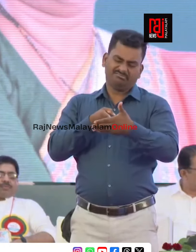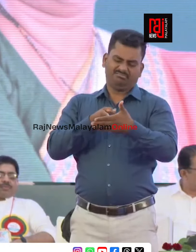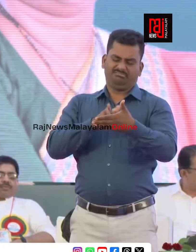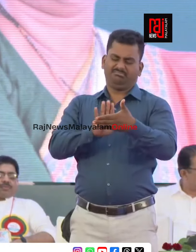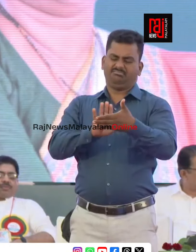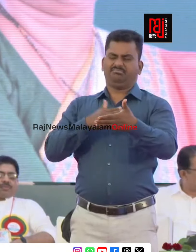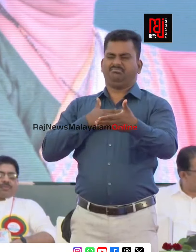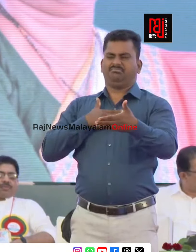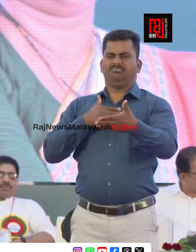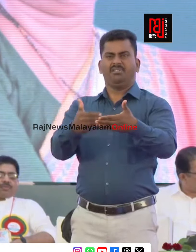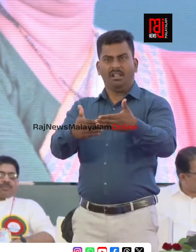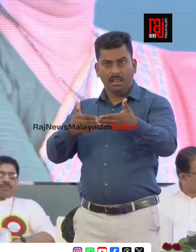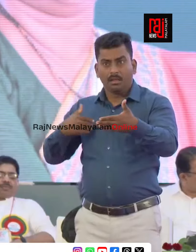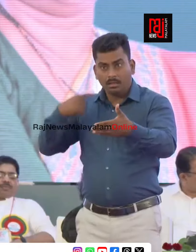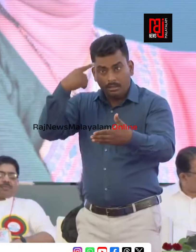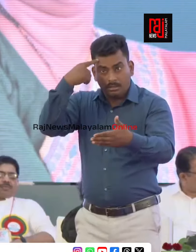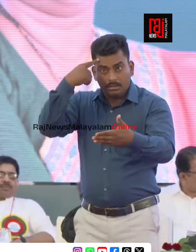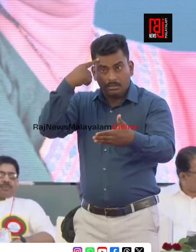തളരാതെ പോരാടിയവരാണ്.